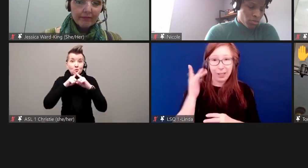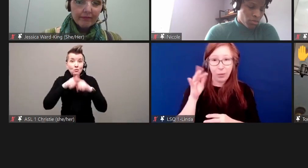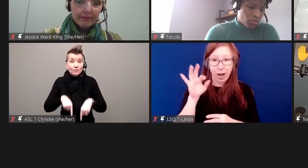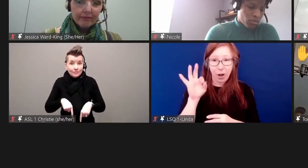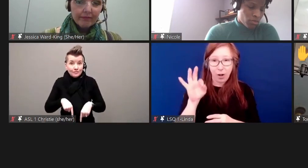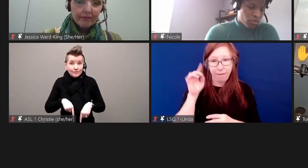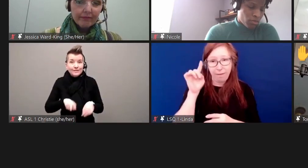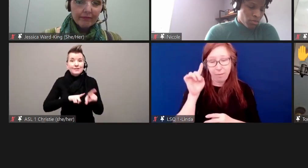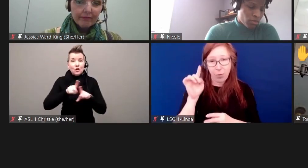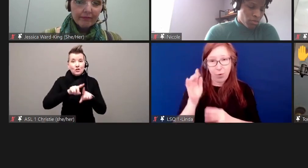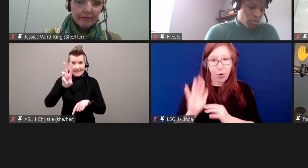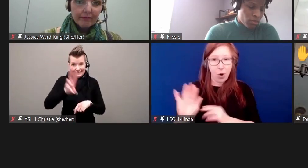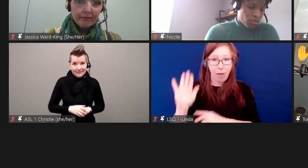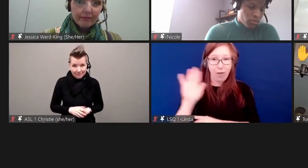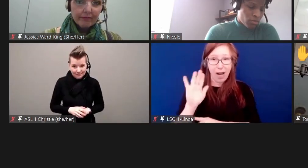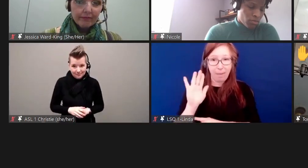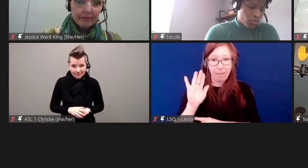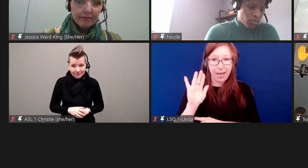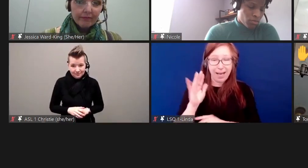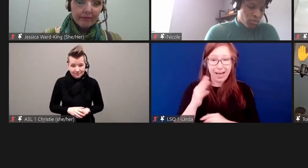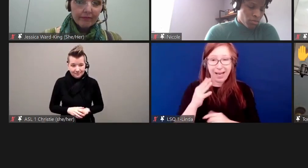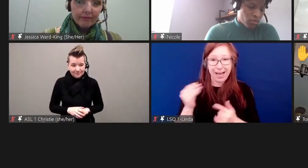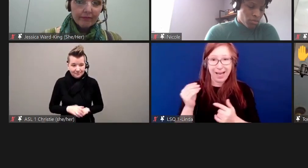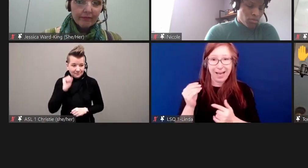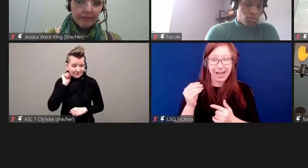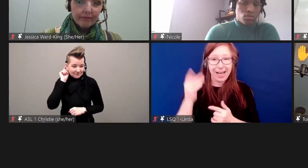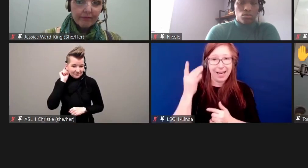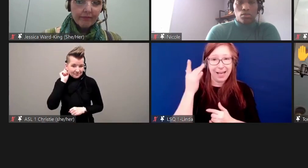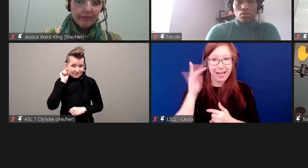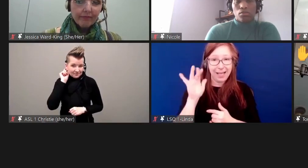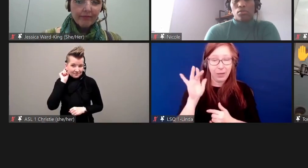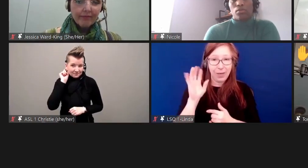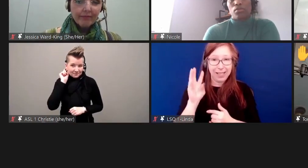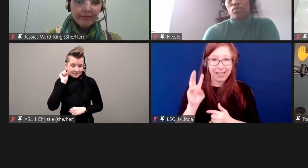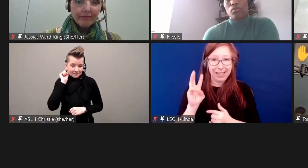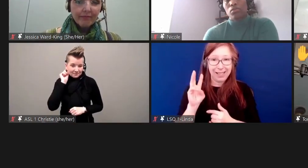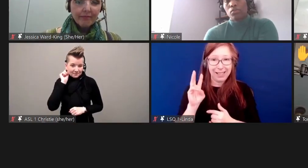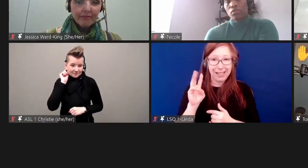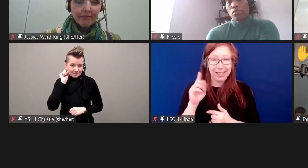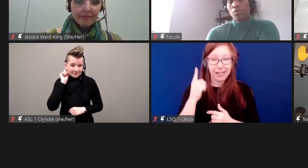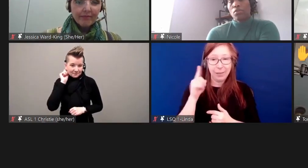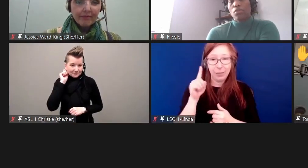et étoile 6 pour vous mettre en sourd, pour enlever la sourdine.